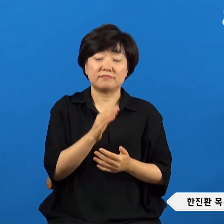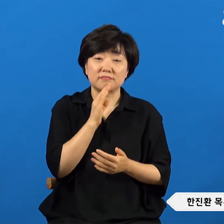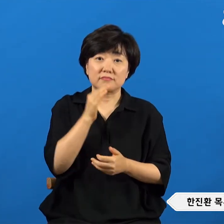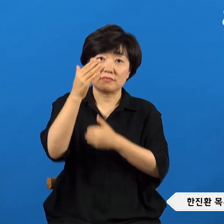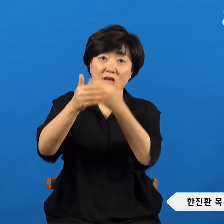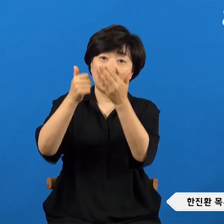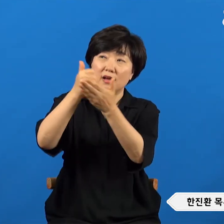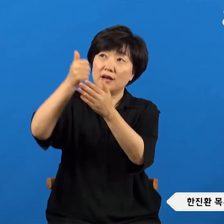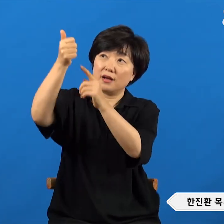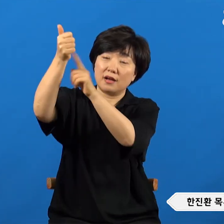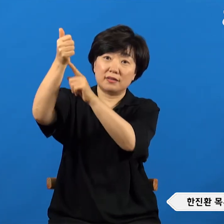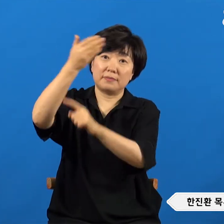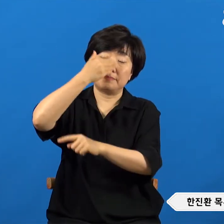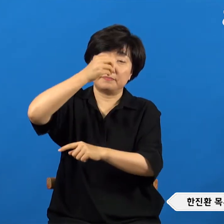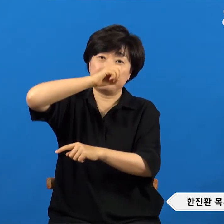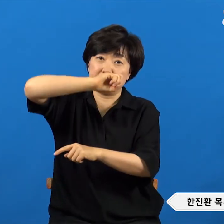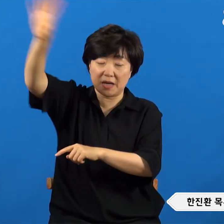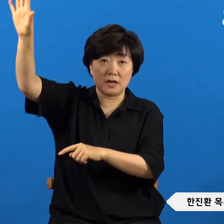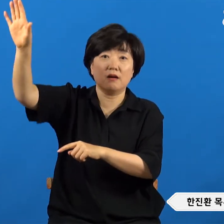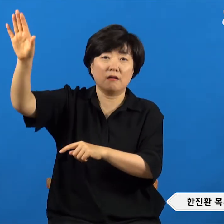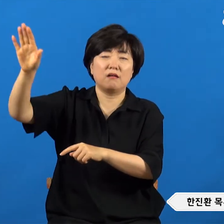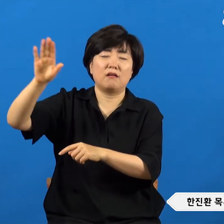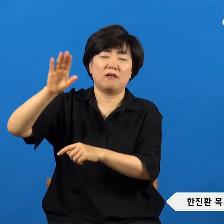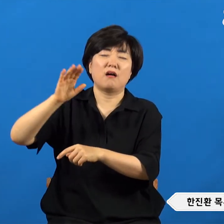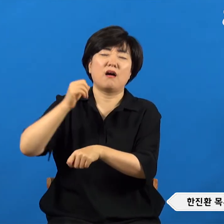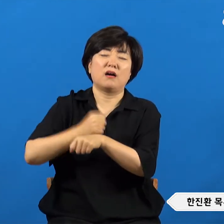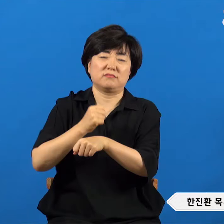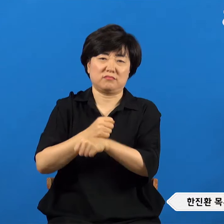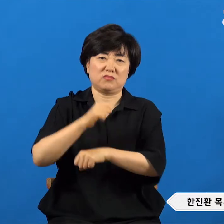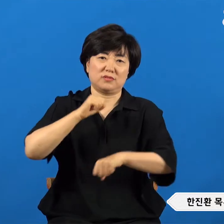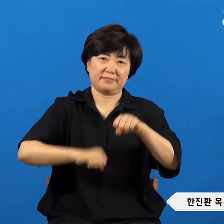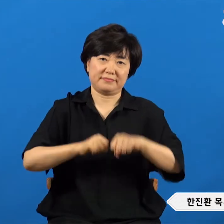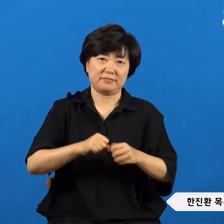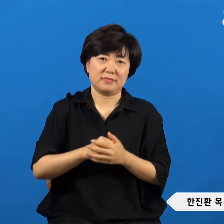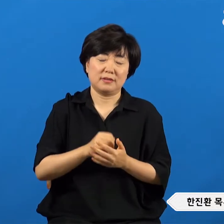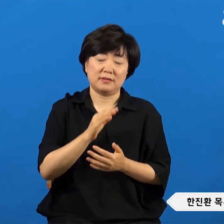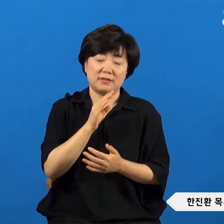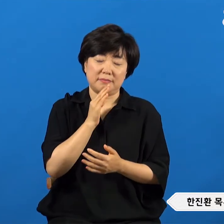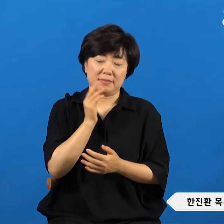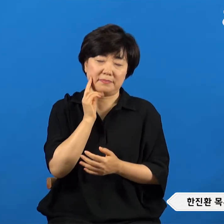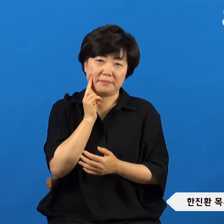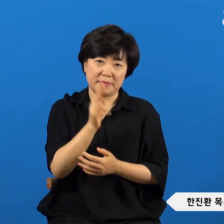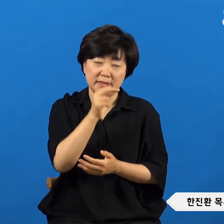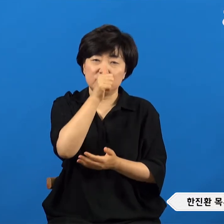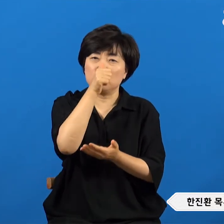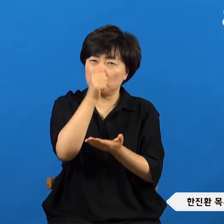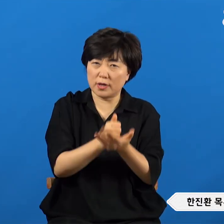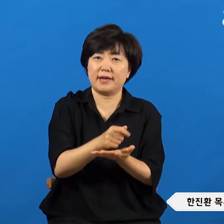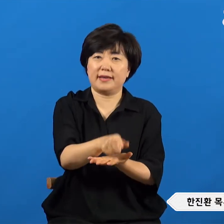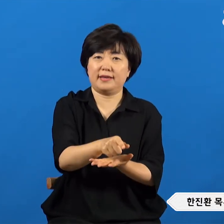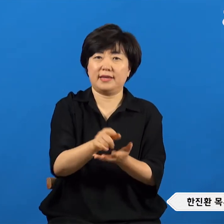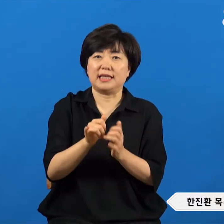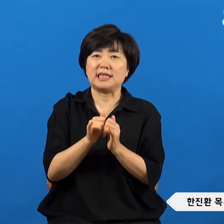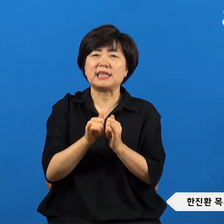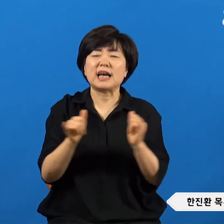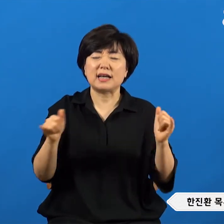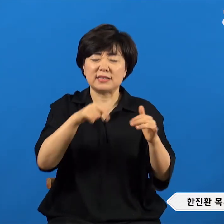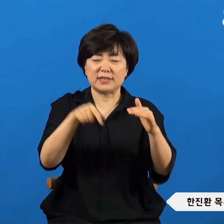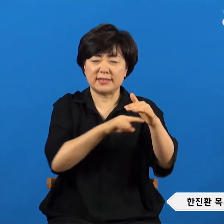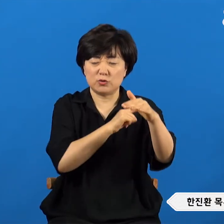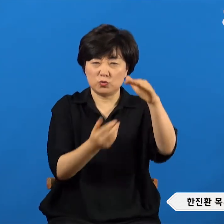노골적으로 하나님을 짓밟고 조롱한 것이지요. 그것은 정말 인간으로서는 해서는 안 될 짓입니다.